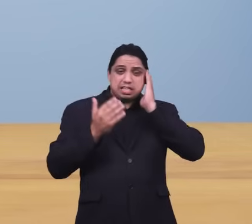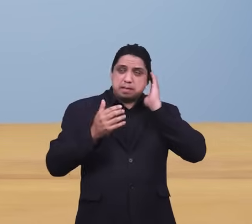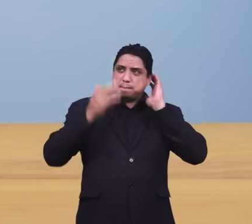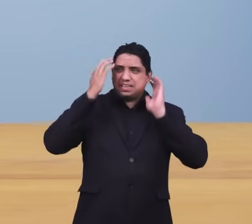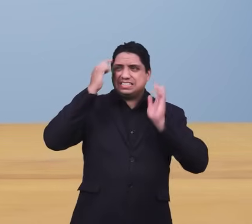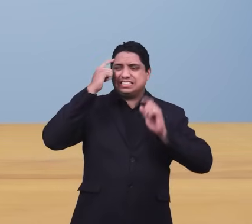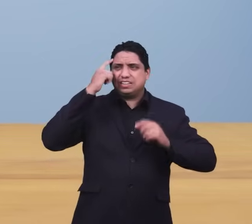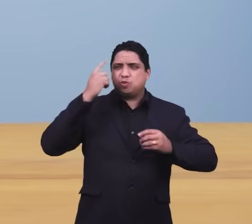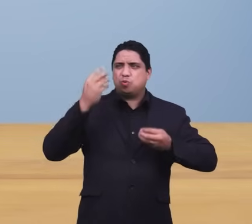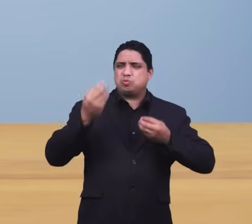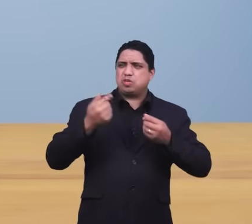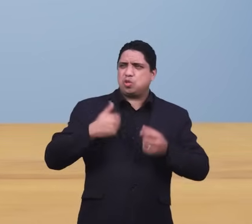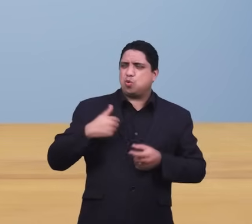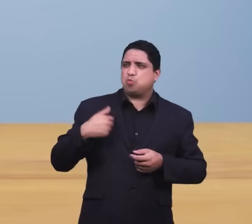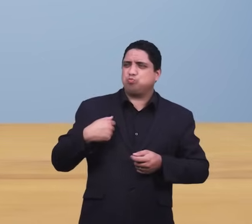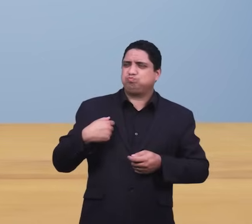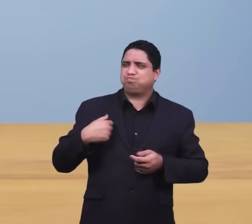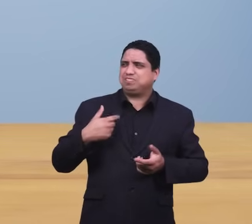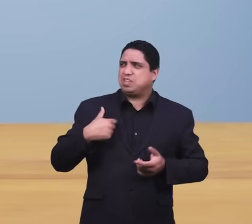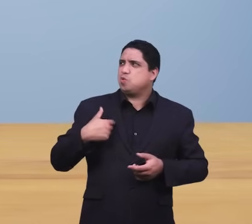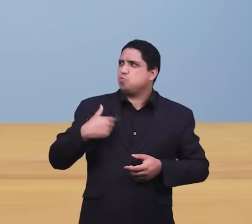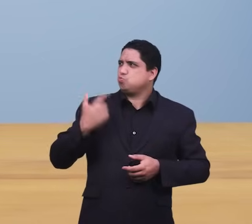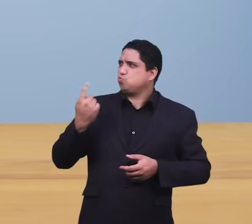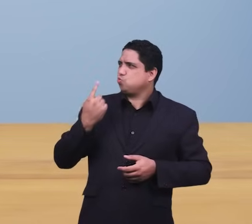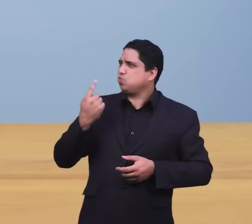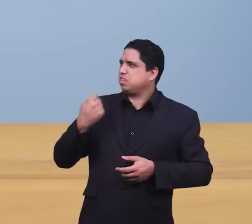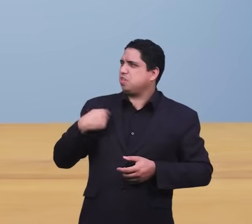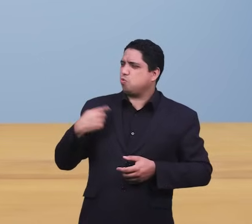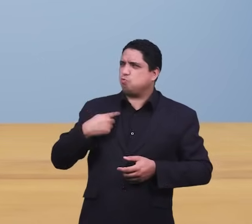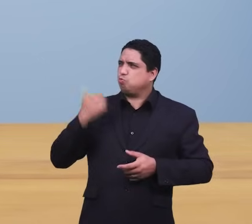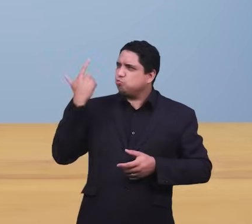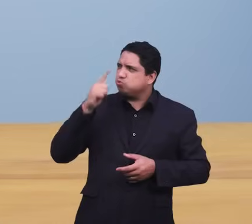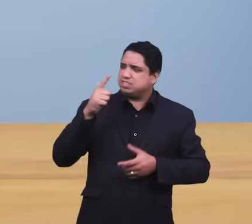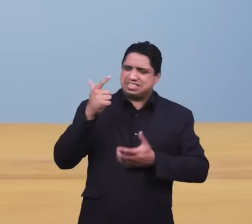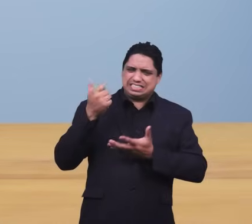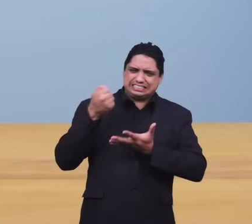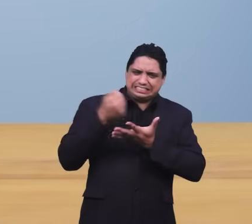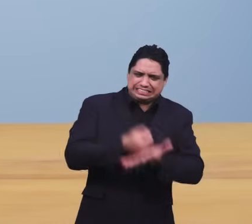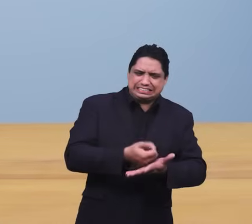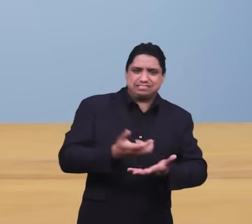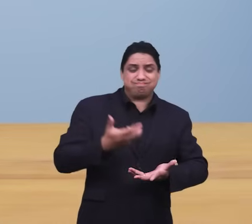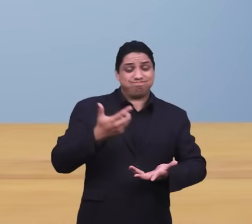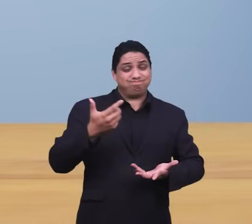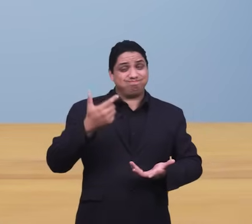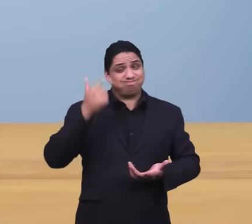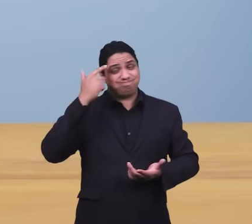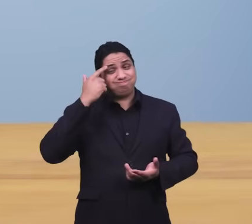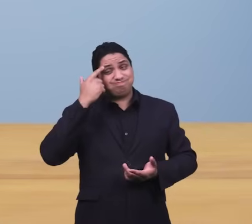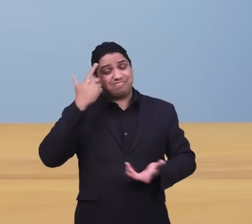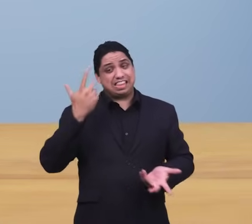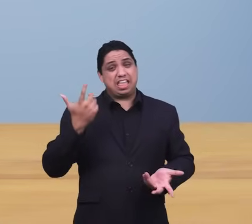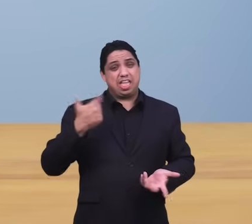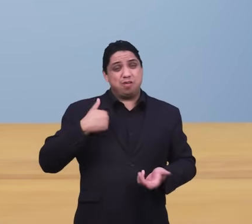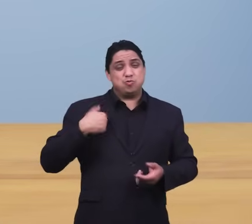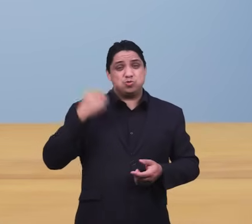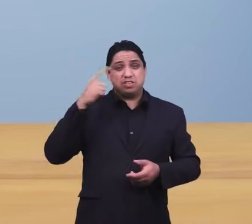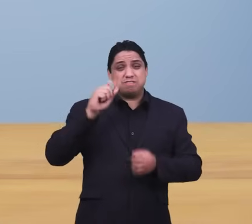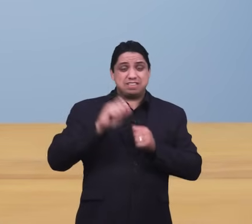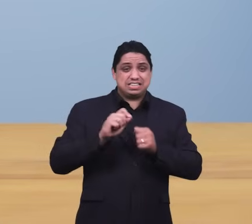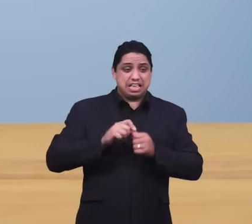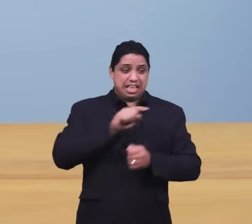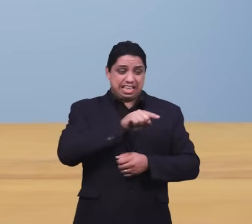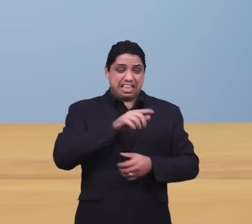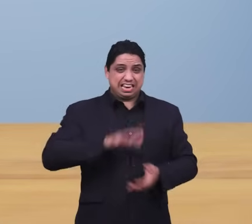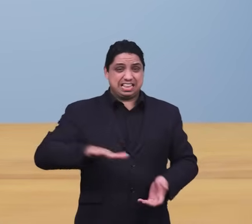de ser os pais que essa criança precisa, eu vou dar conta de fazer aquilo que essa criança vai